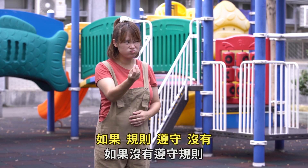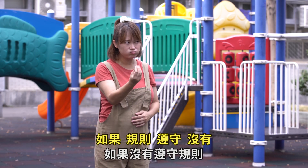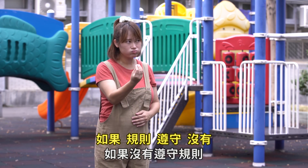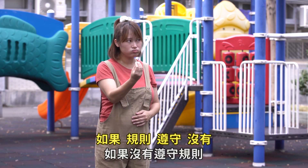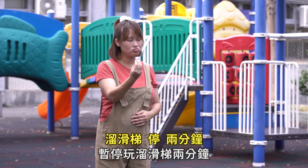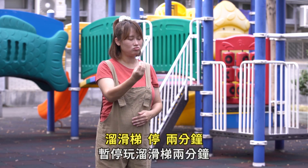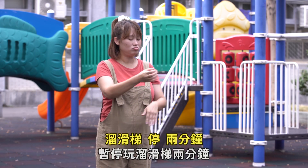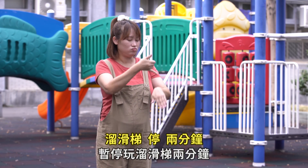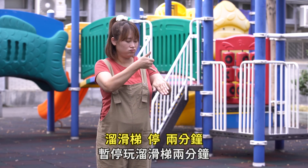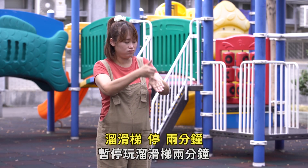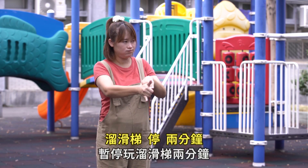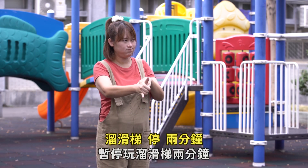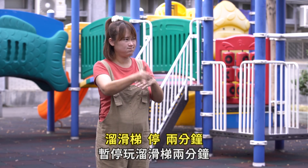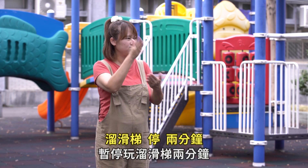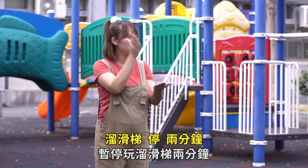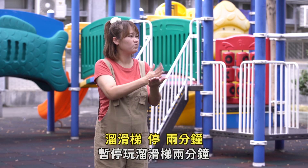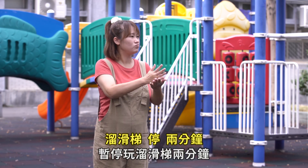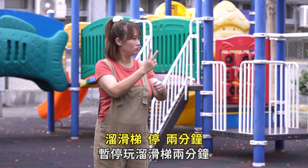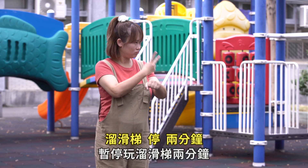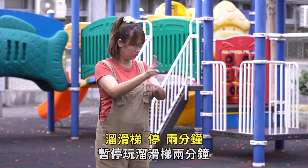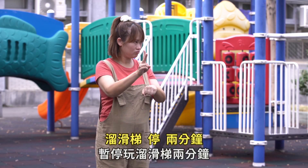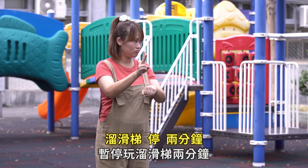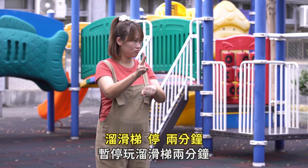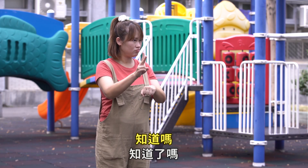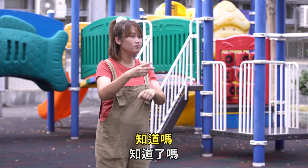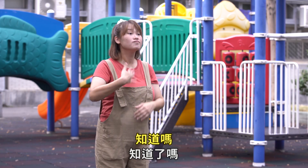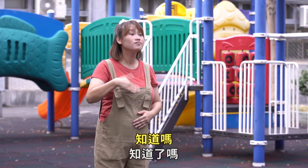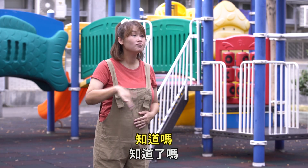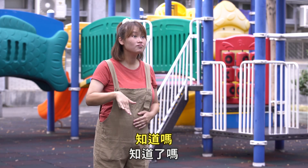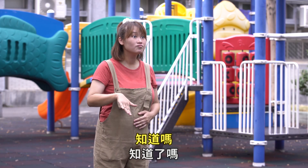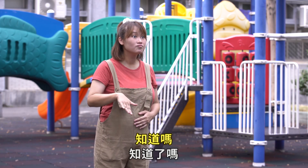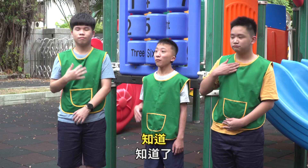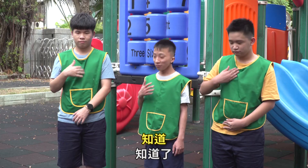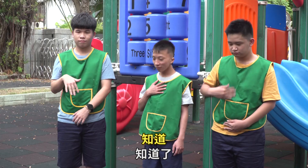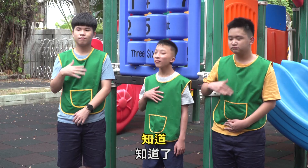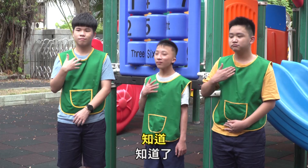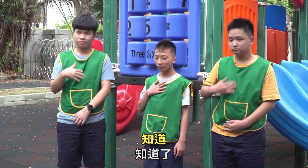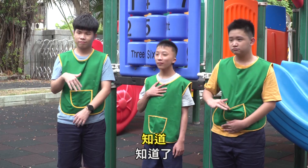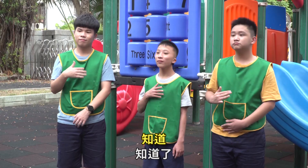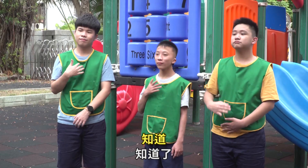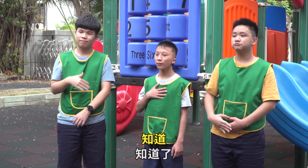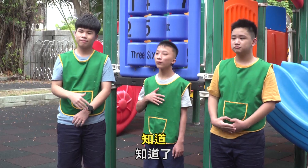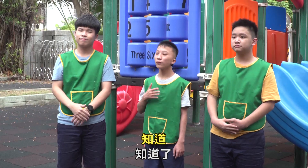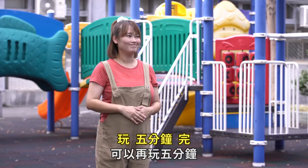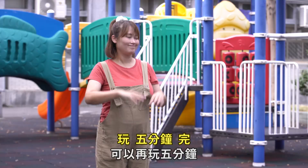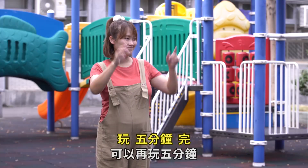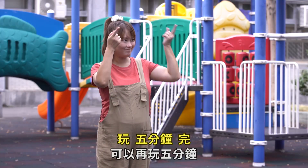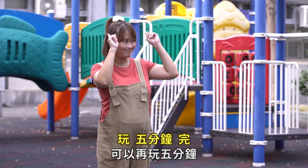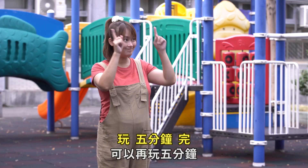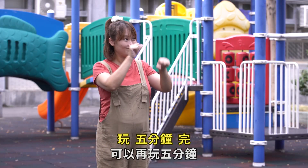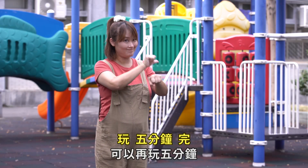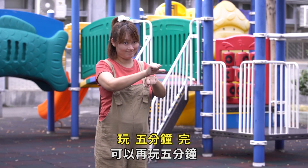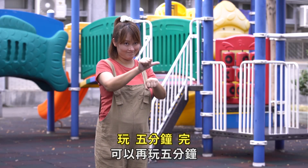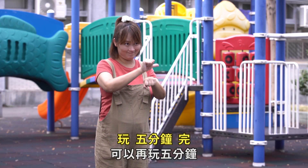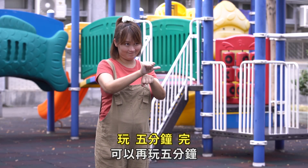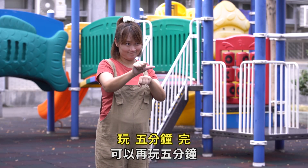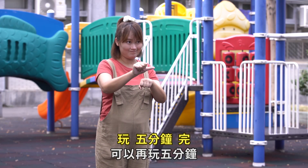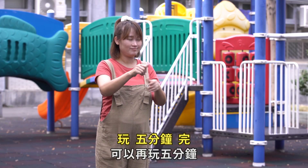规则，暂停玩溜滑梯两分钟，知道了吗？ 知道了。 可以再玩五分